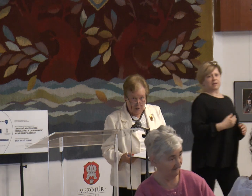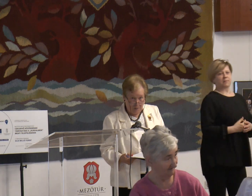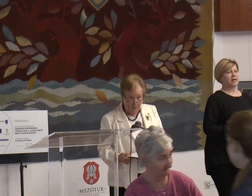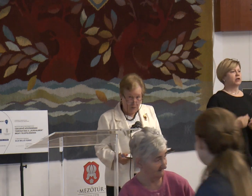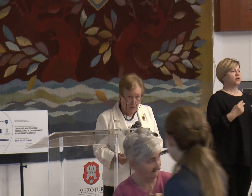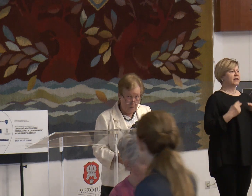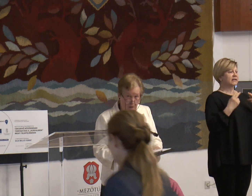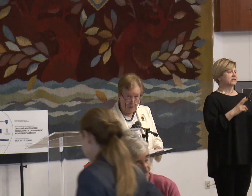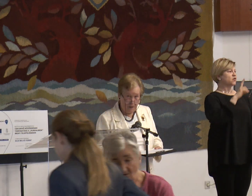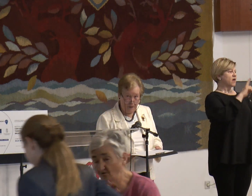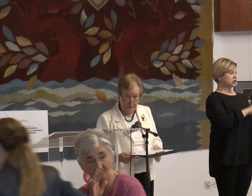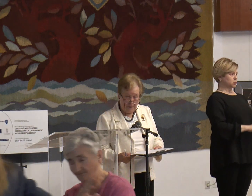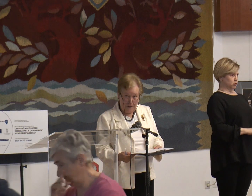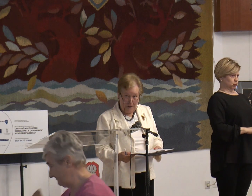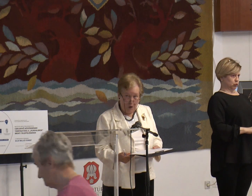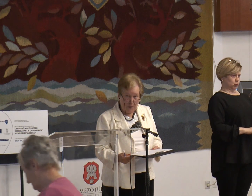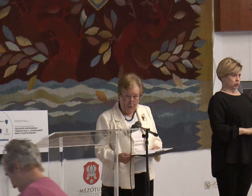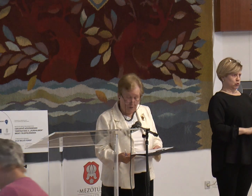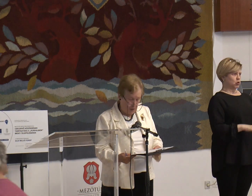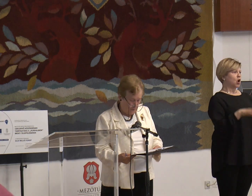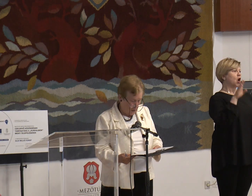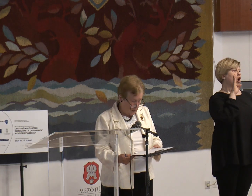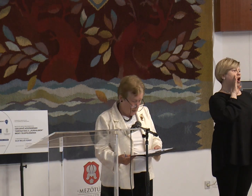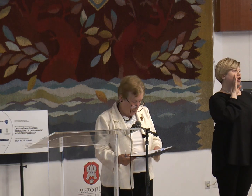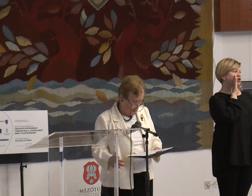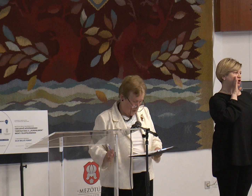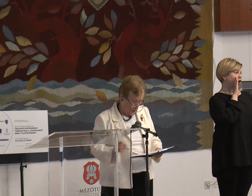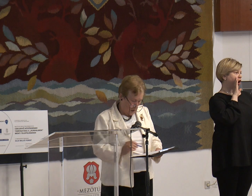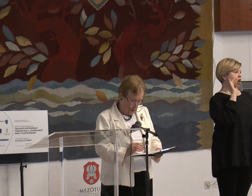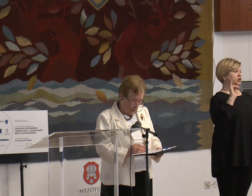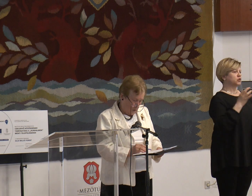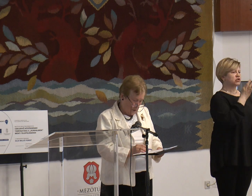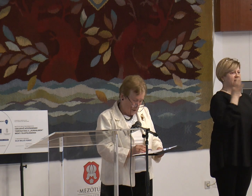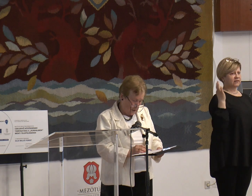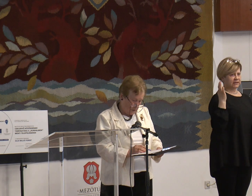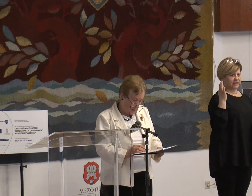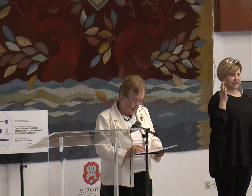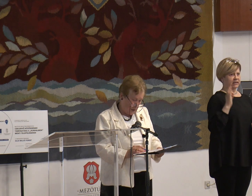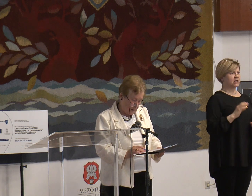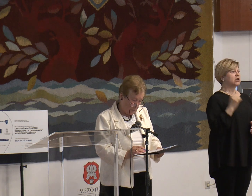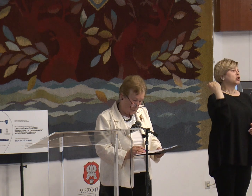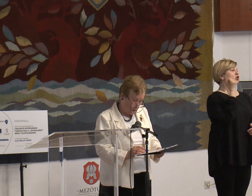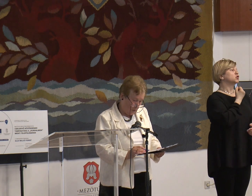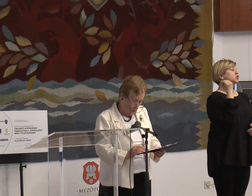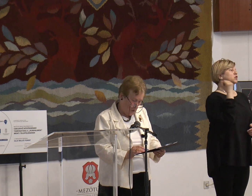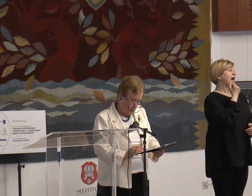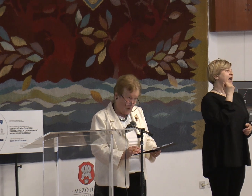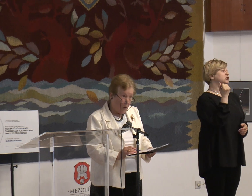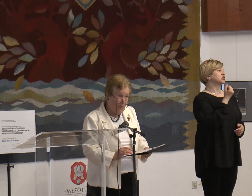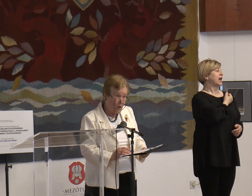Következő versmondó Antal Józsefné, aki Dudás